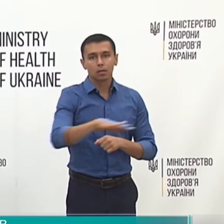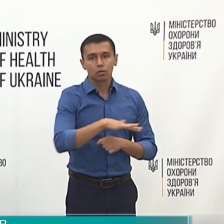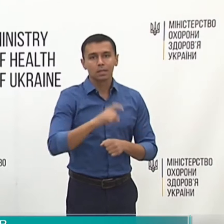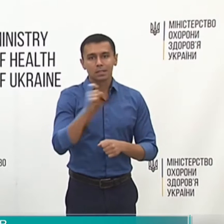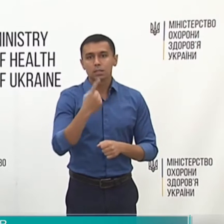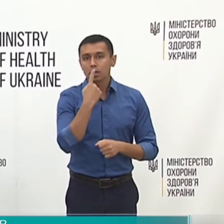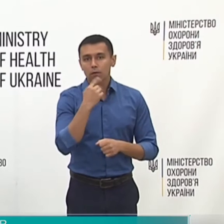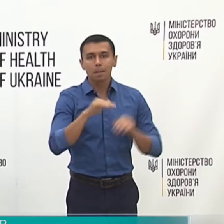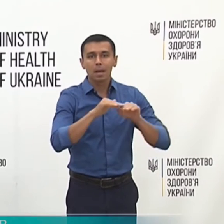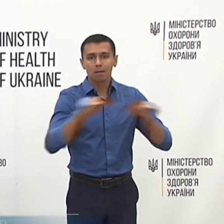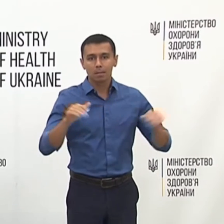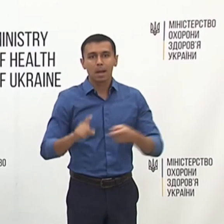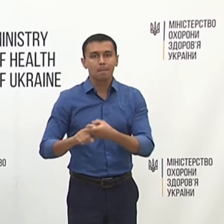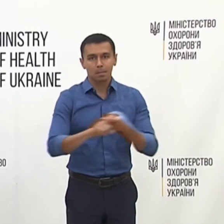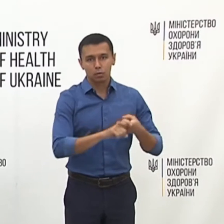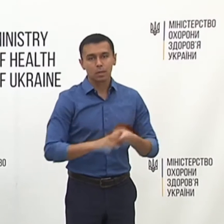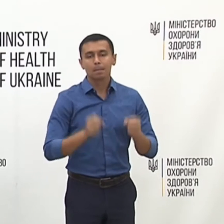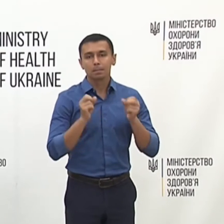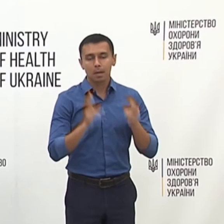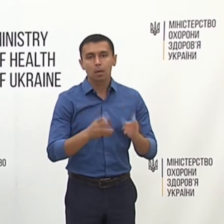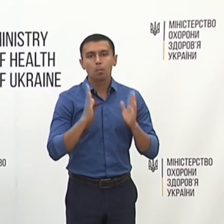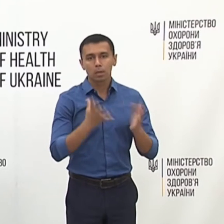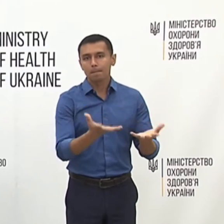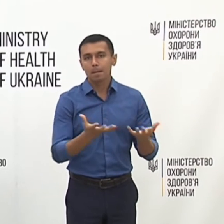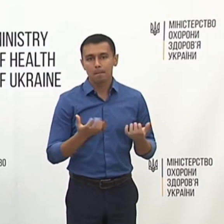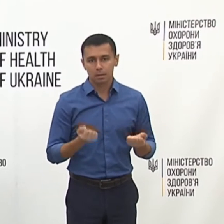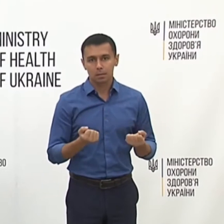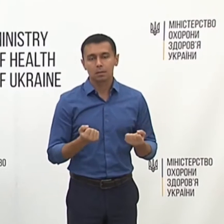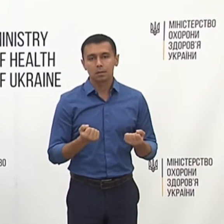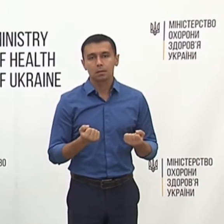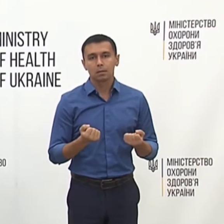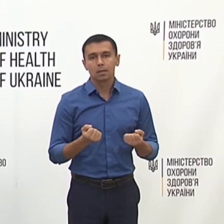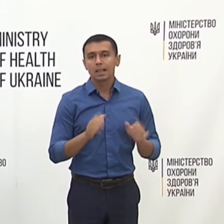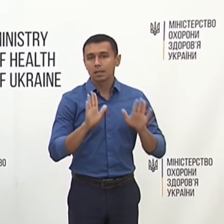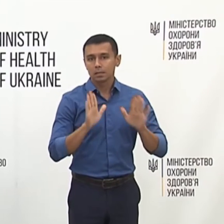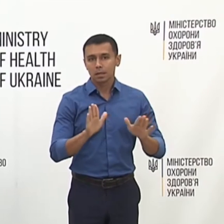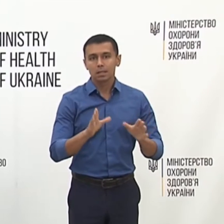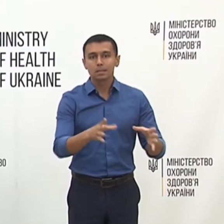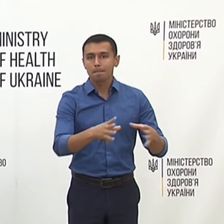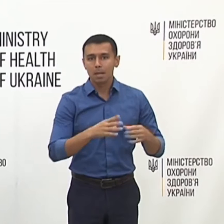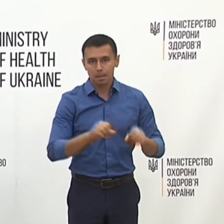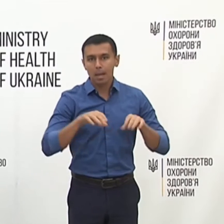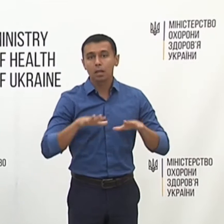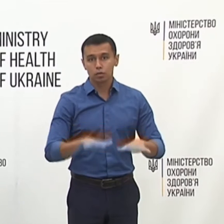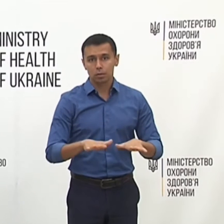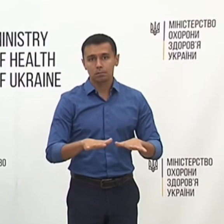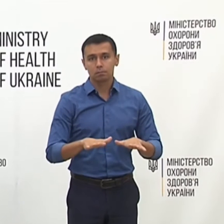з червоним рівнем епідемічної небезпеки буде прийматися лише спільним